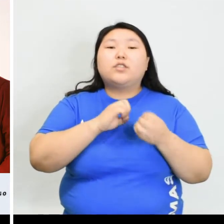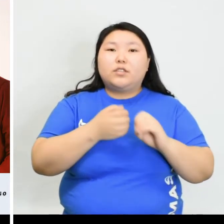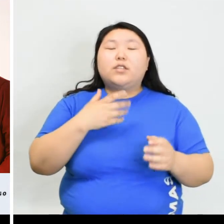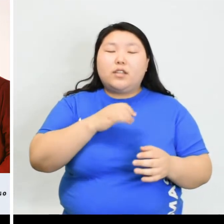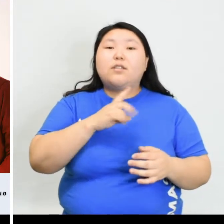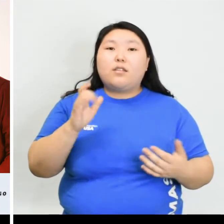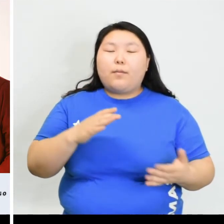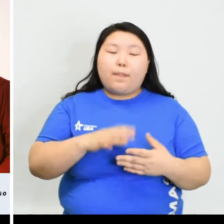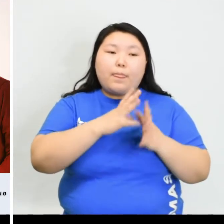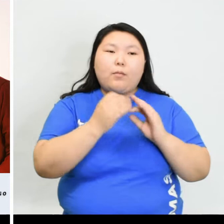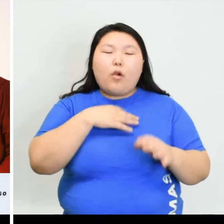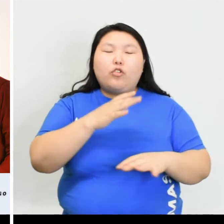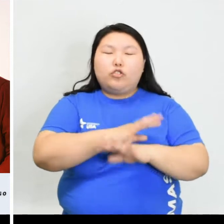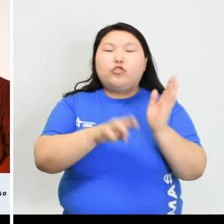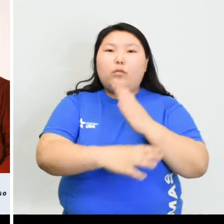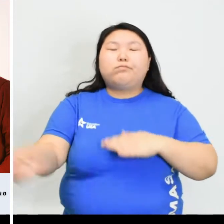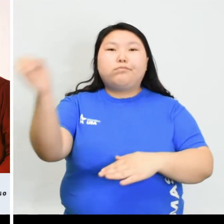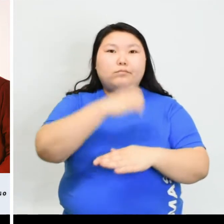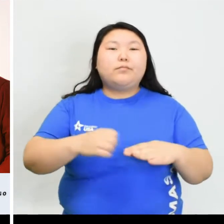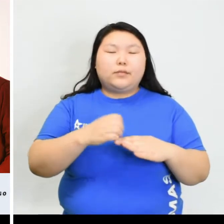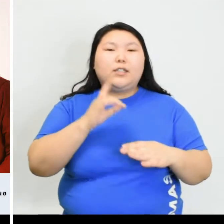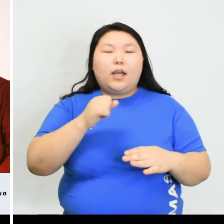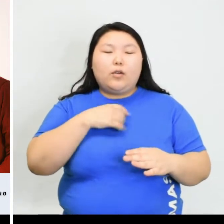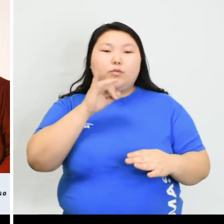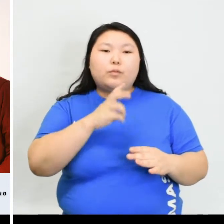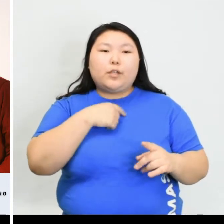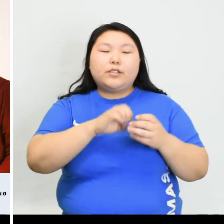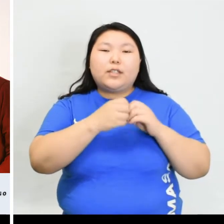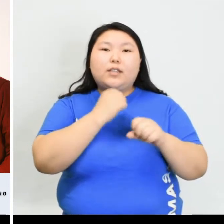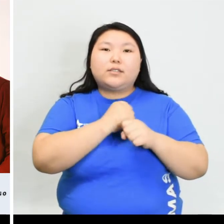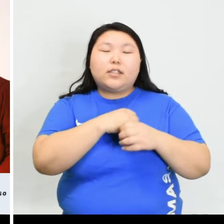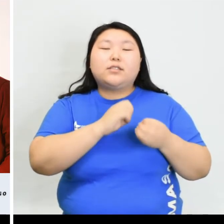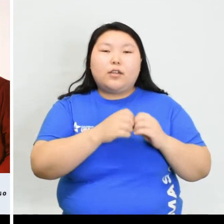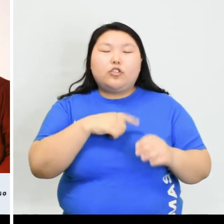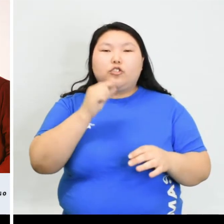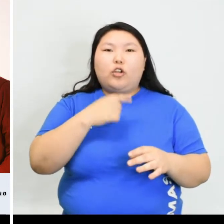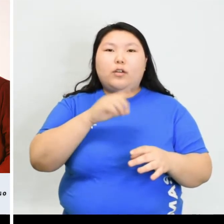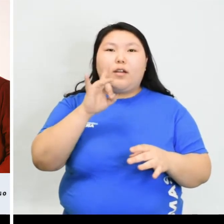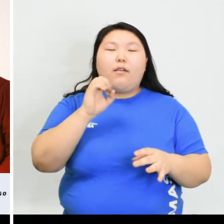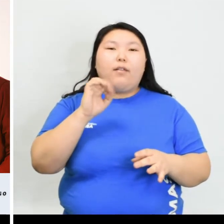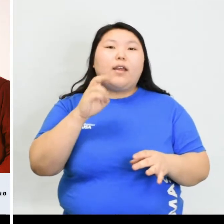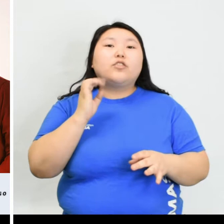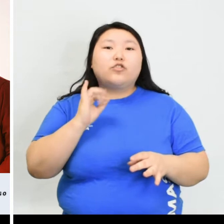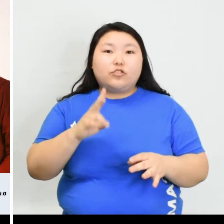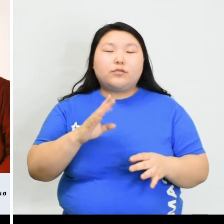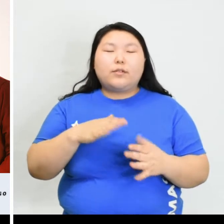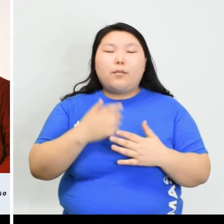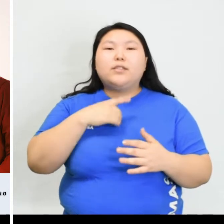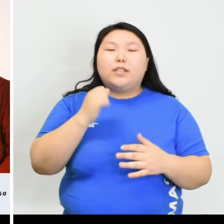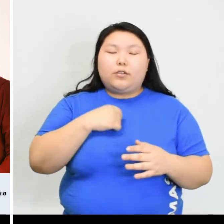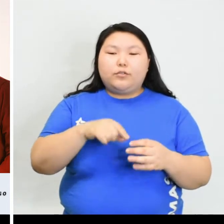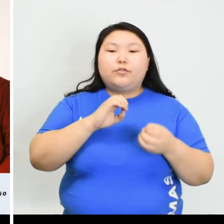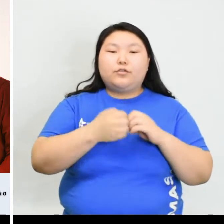модлогын ажлыг хийчлээ те. Тэсэр бүх өдөр өнгөрч байгаа байхгүй. За юм одоо хийх ажлаа хийчихэд нэг жоохон reflection гэж яддаг шүү дээ.